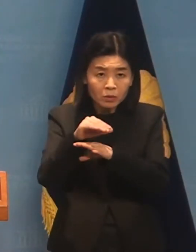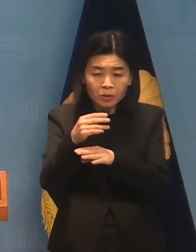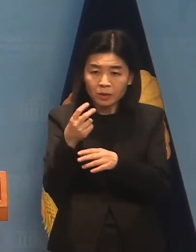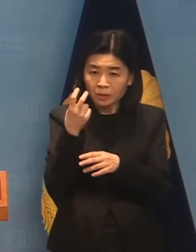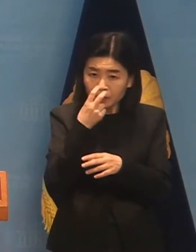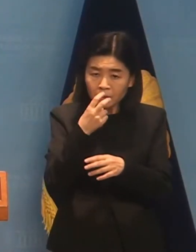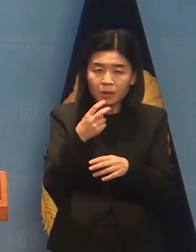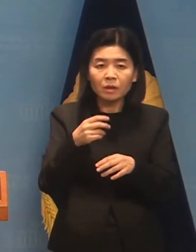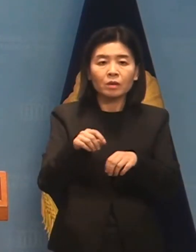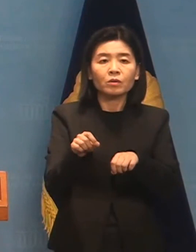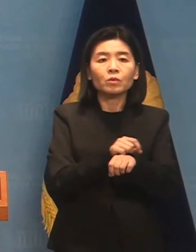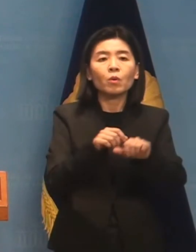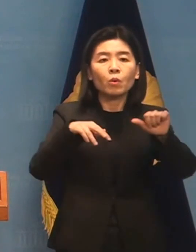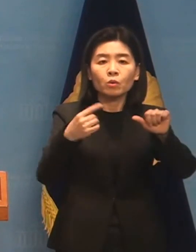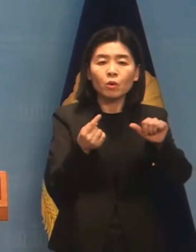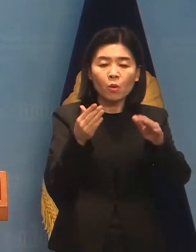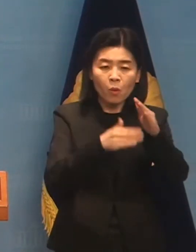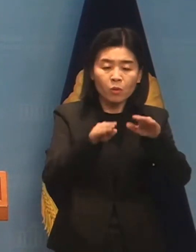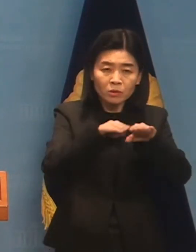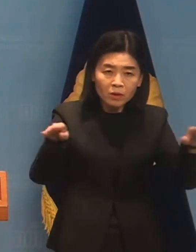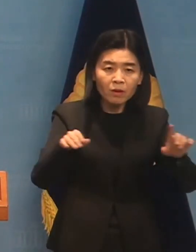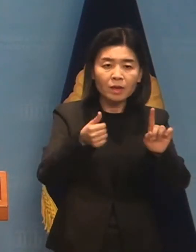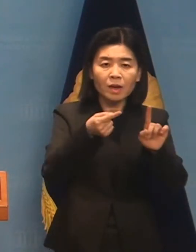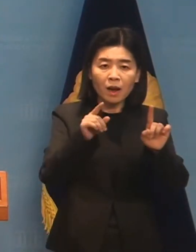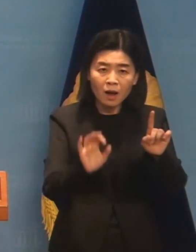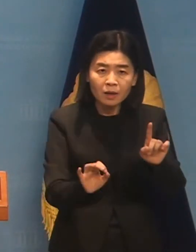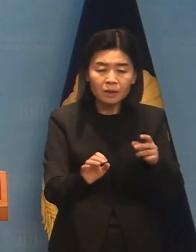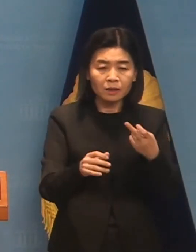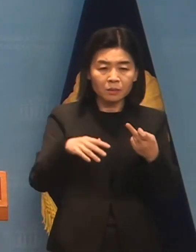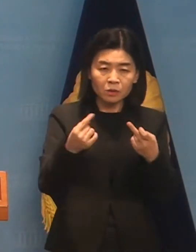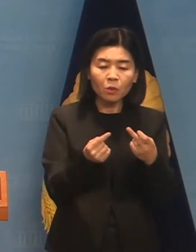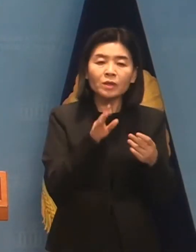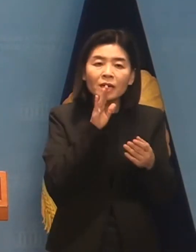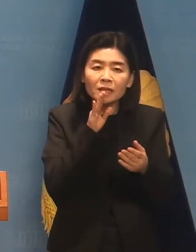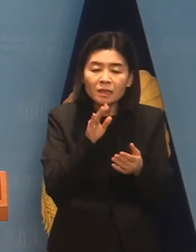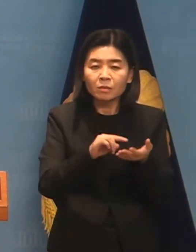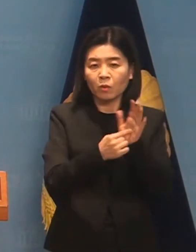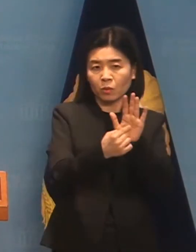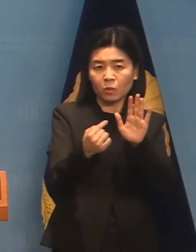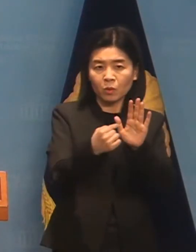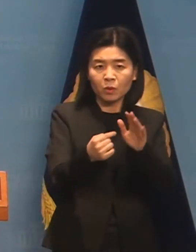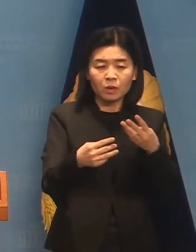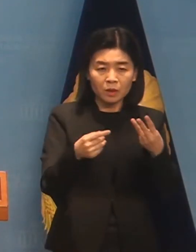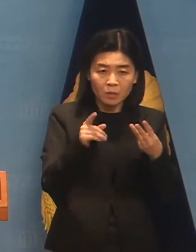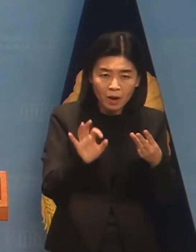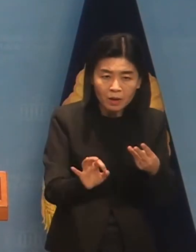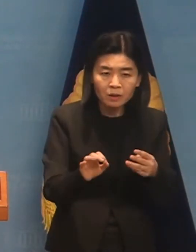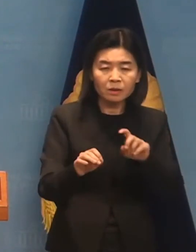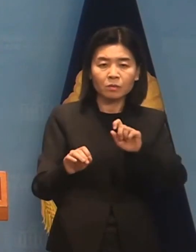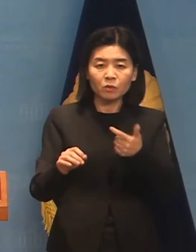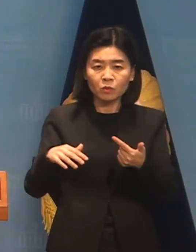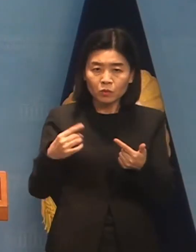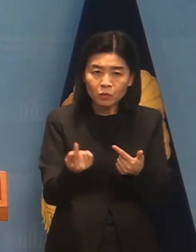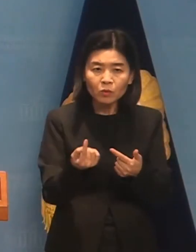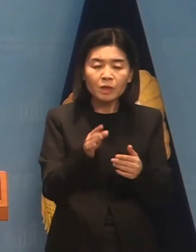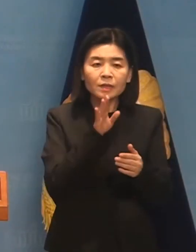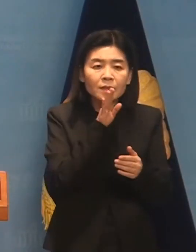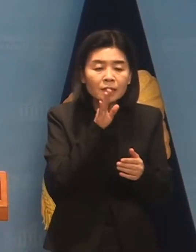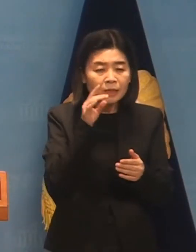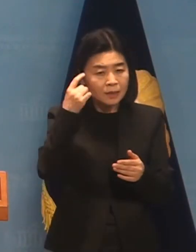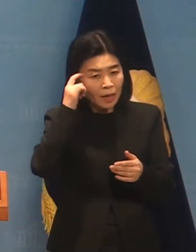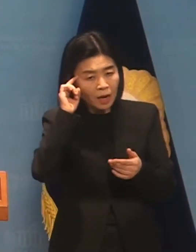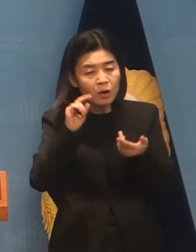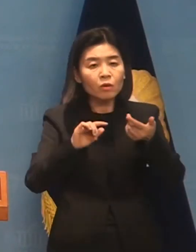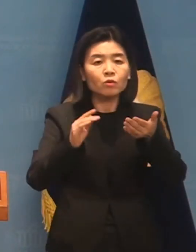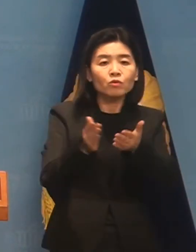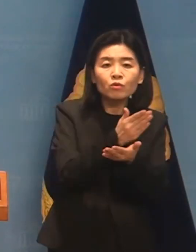특별규정 제5조 공정상 1항 제12조 사실보도 제3항 제16조 사실과 의견의 구별을